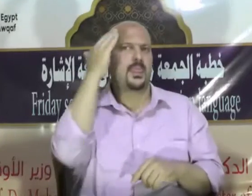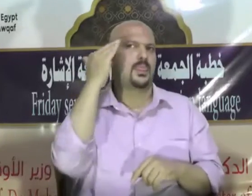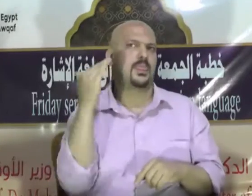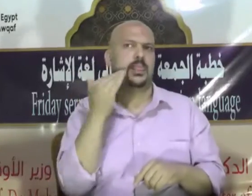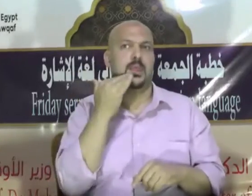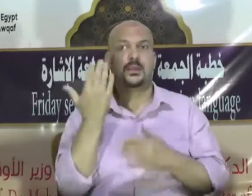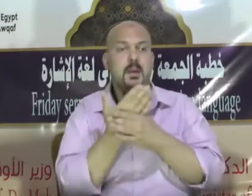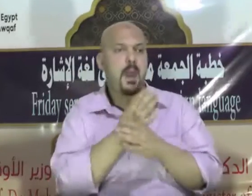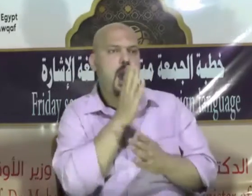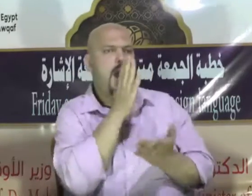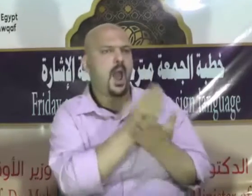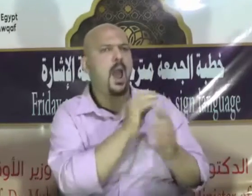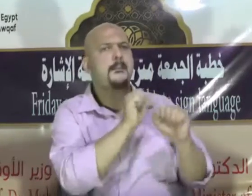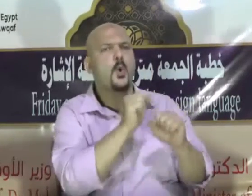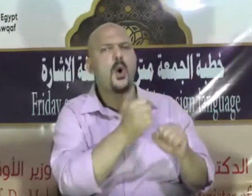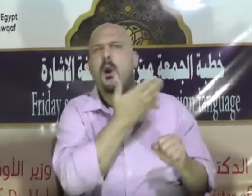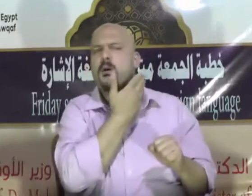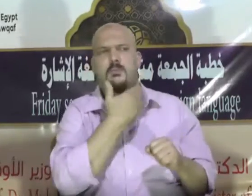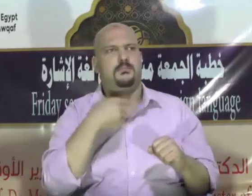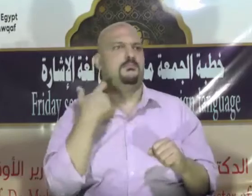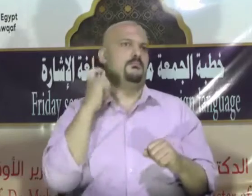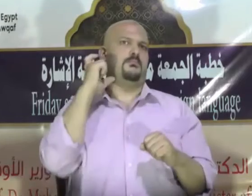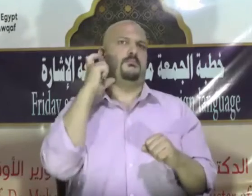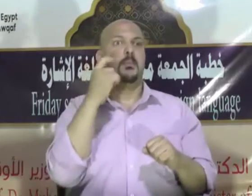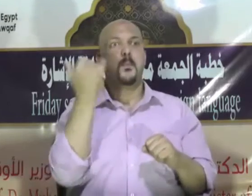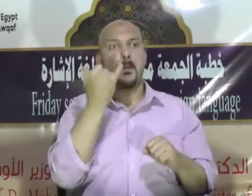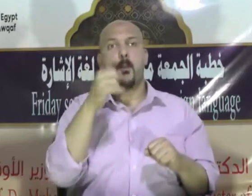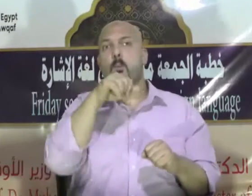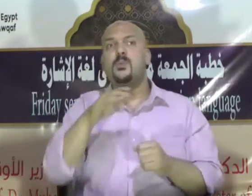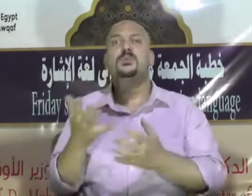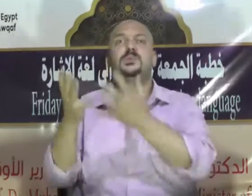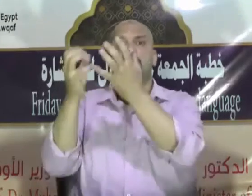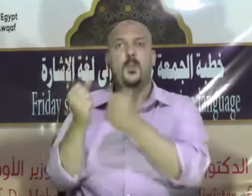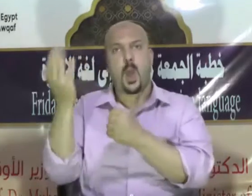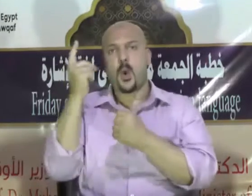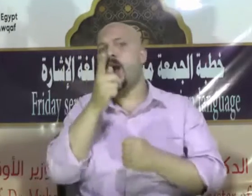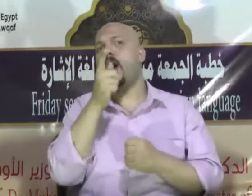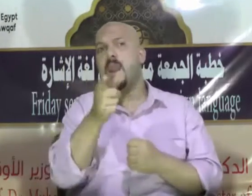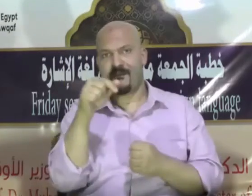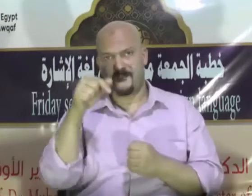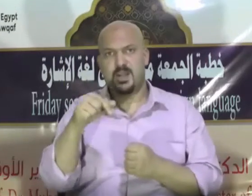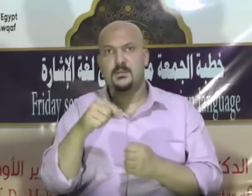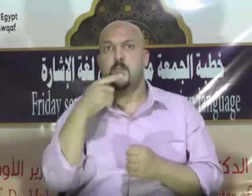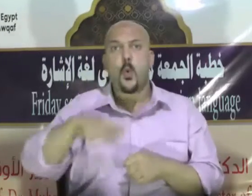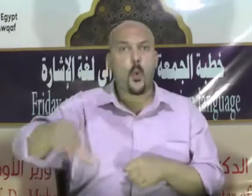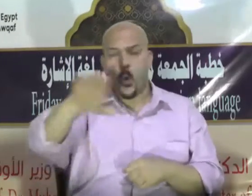حقها وكرامتها، حيث قال صلى الله عليه وسلم في خطبته: استوصوا بالنساء